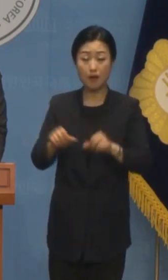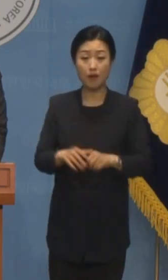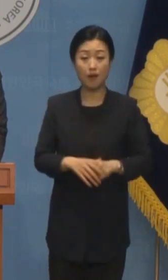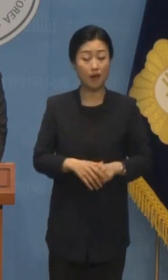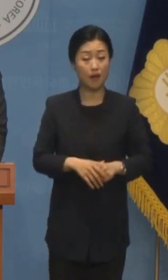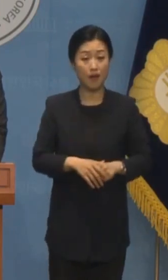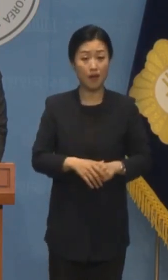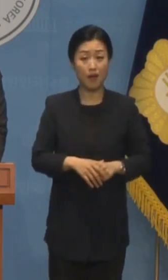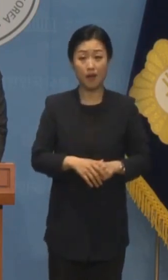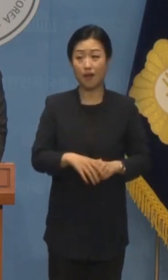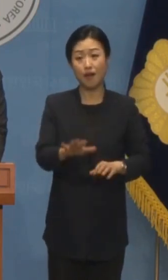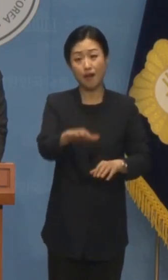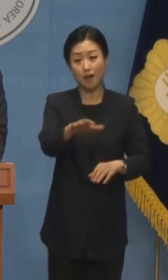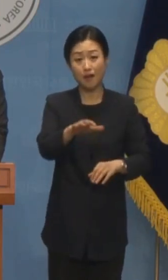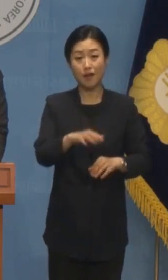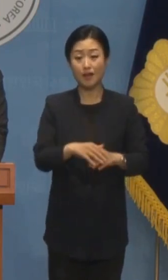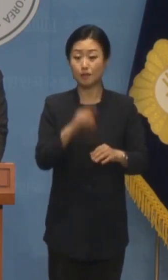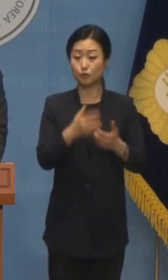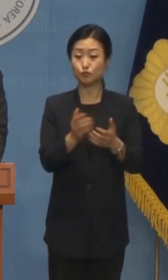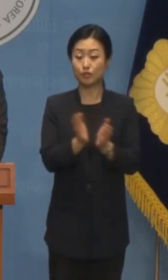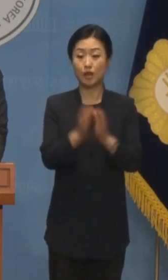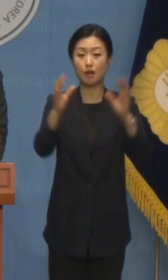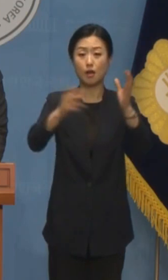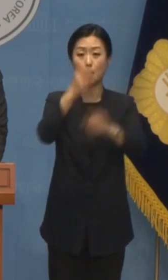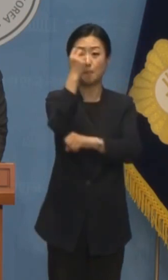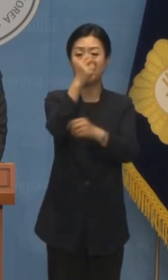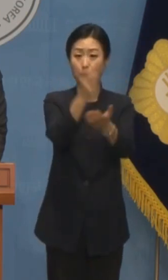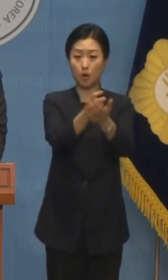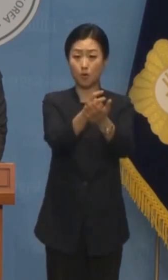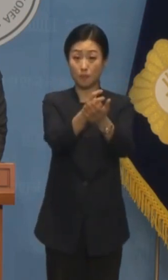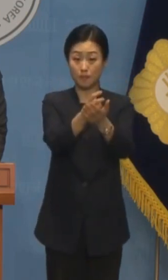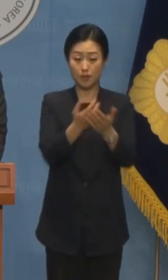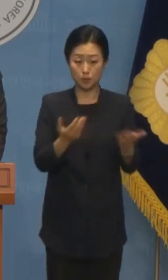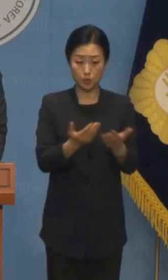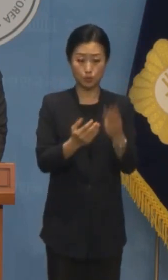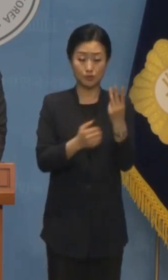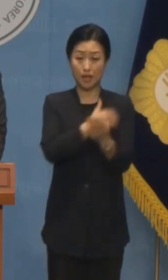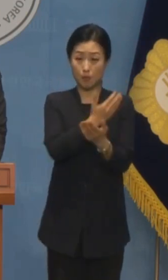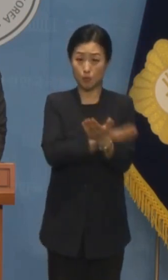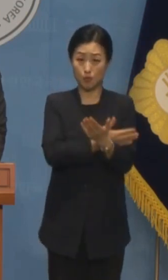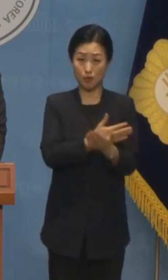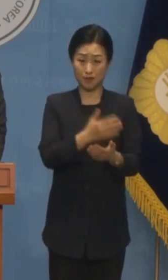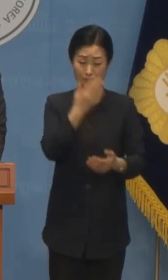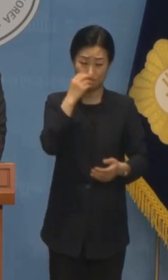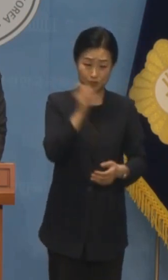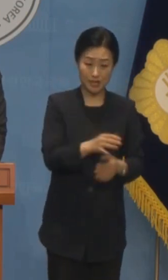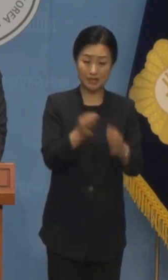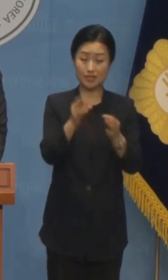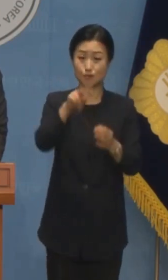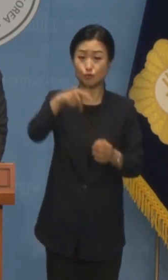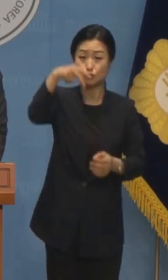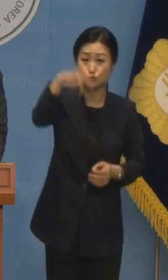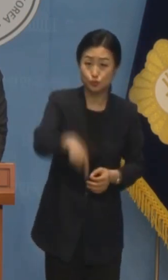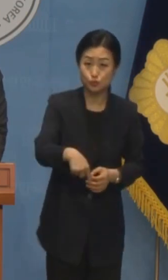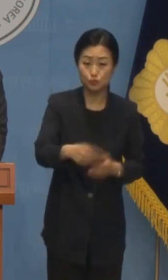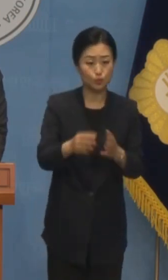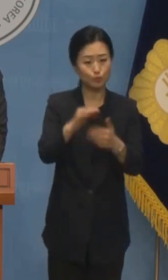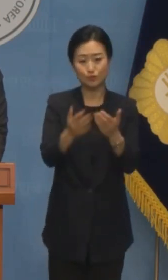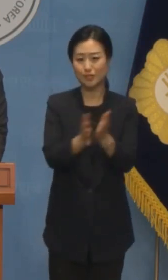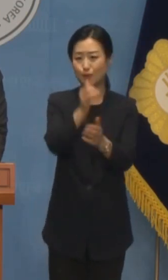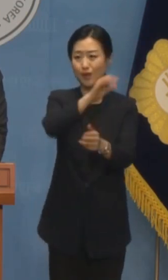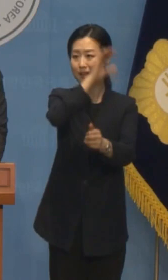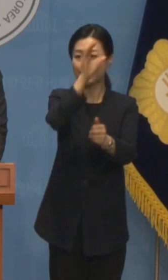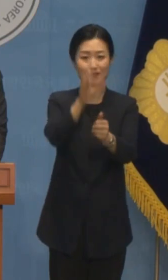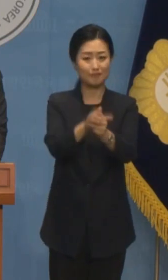됩니다 더불어민주당은 헌법이 보장하는 노동 삼조 부정하는 김문수 후보를 노동부 장관에